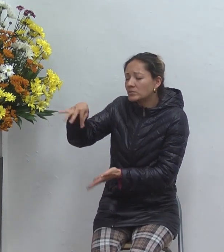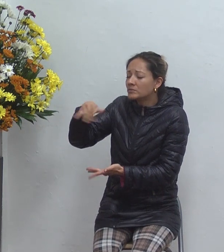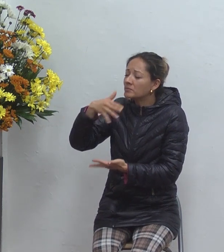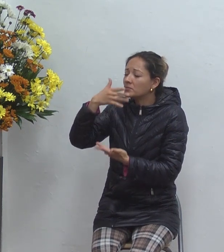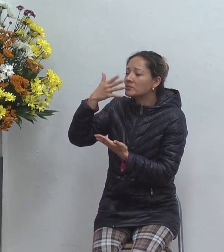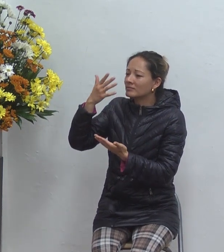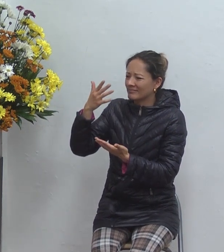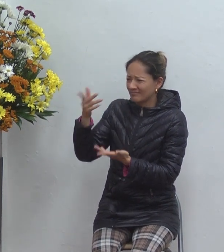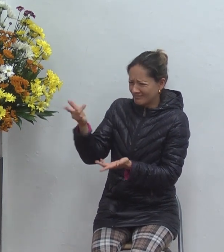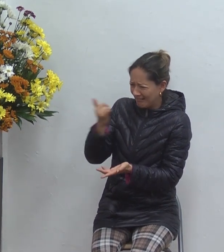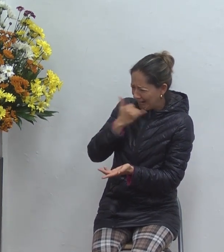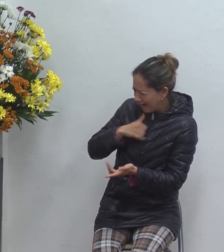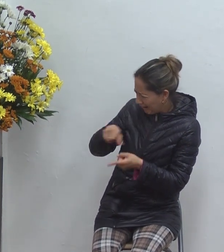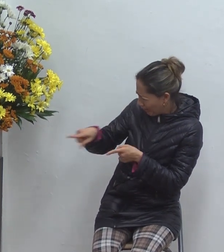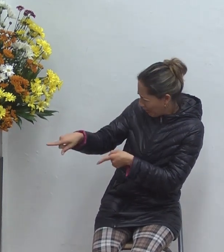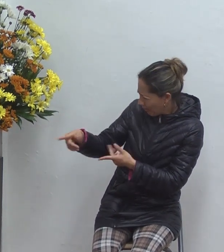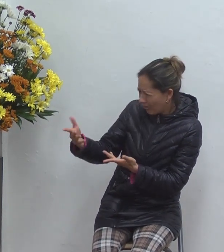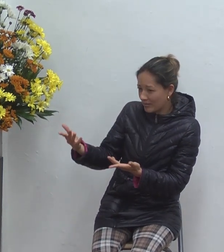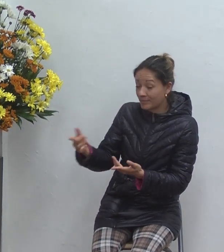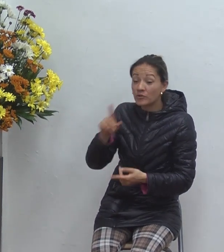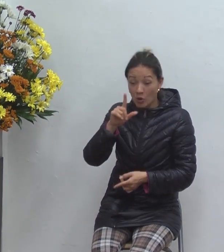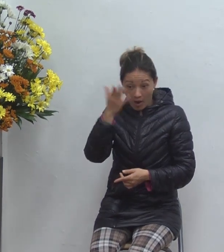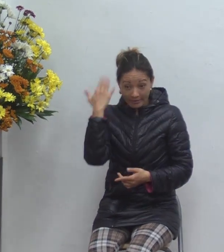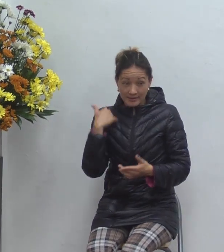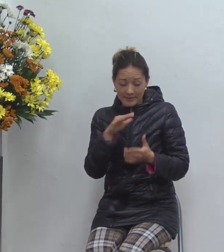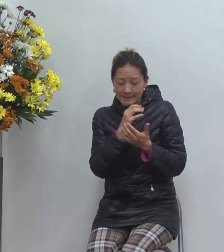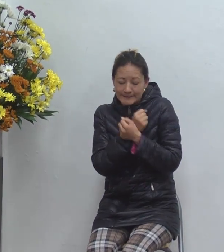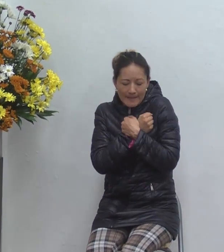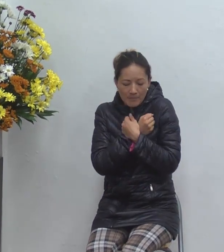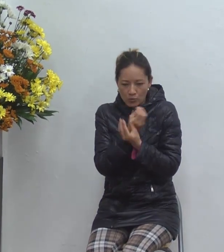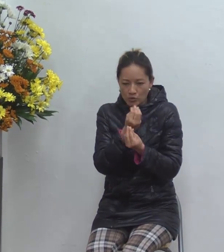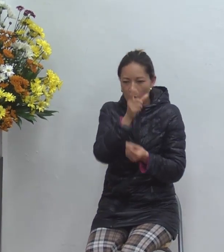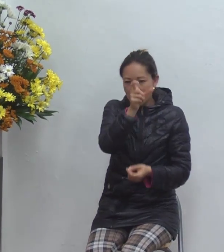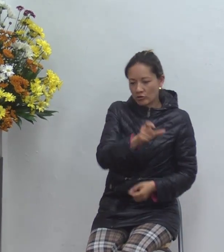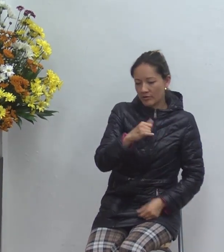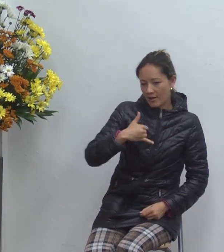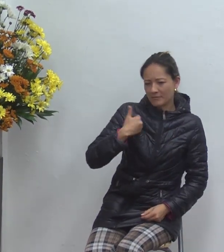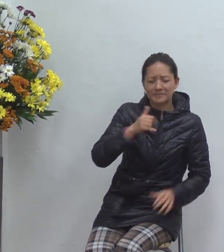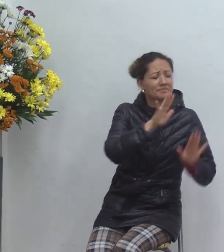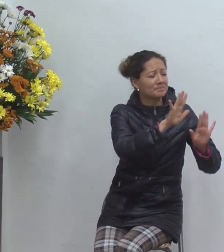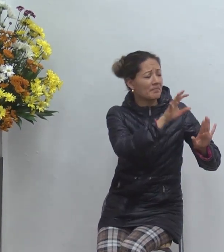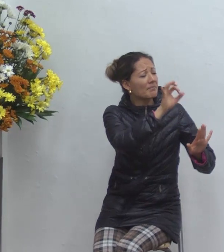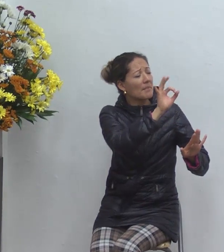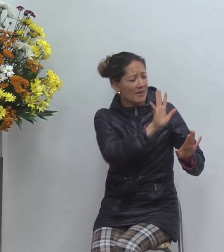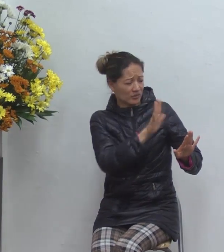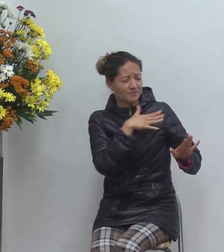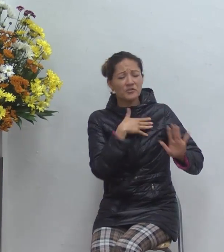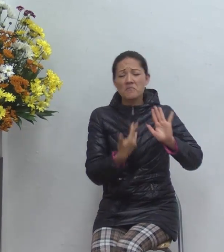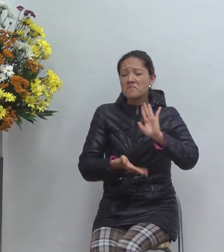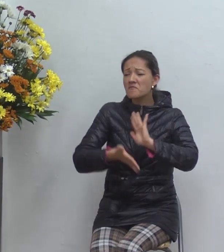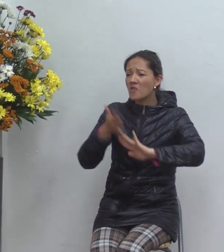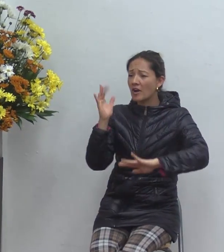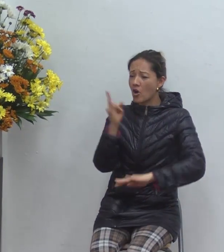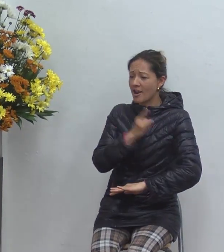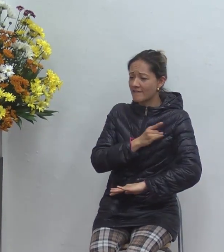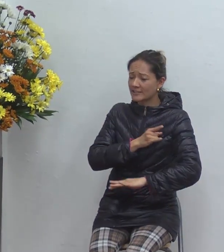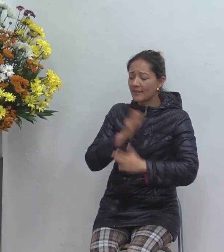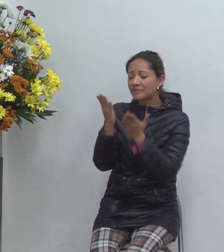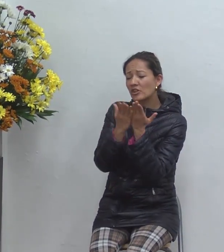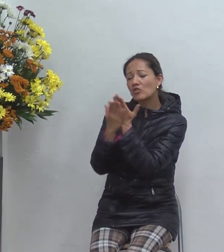un joven a quien quiero tanto una vez me dijo no pastor es que yo voy a estudiar filología es que es que usted sabe